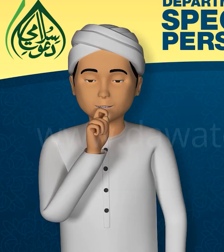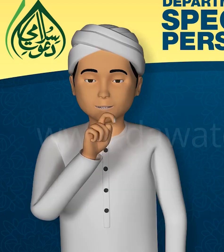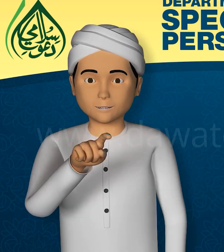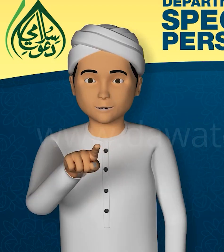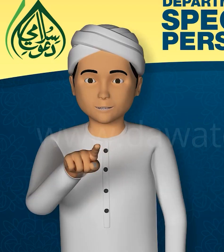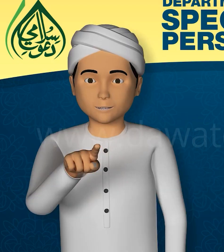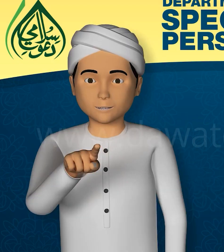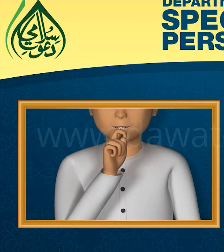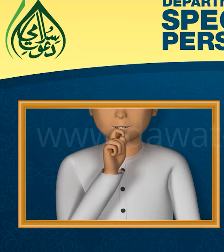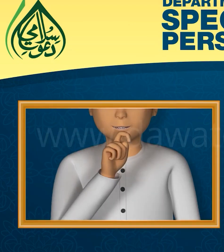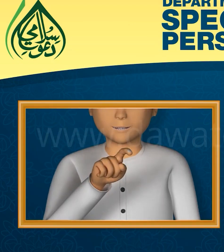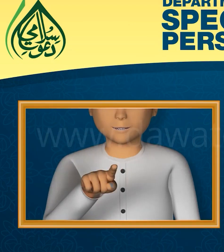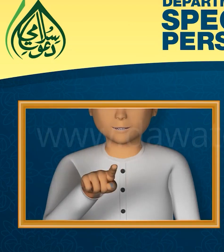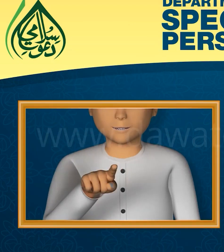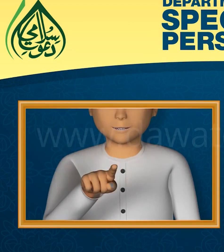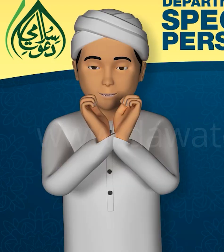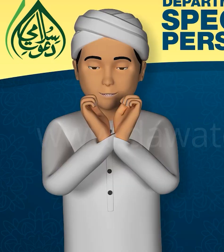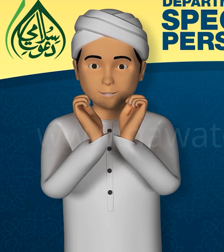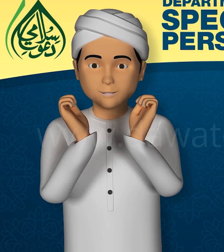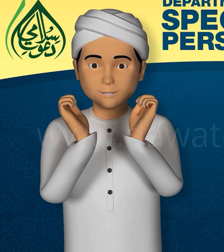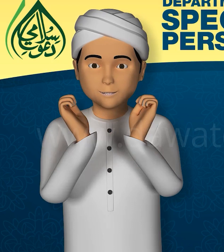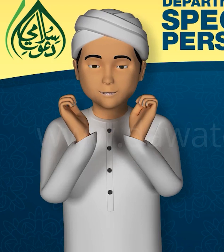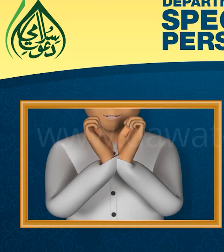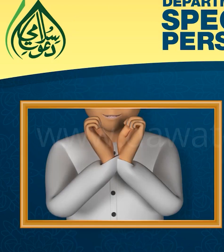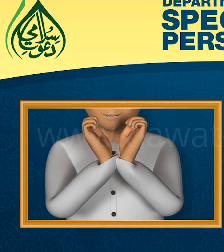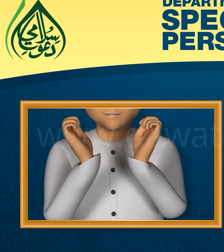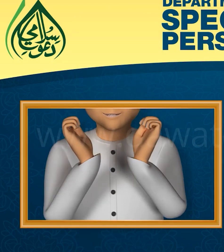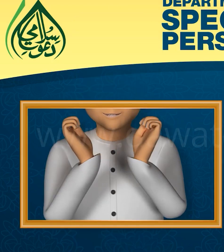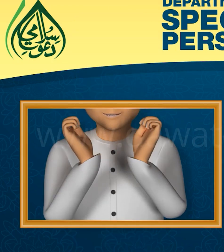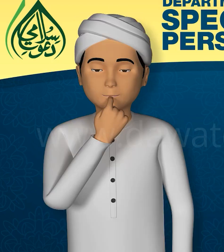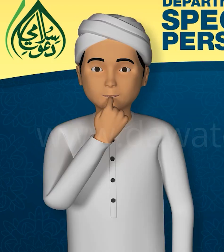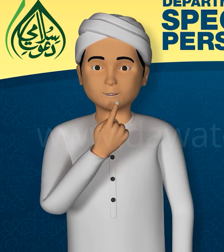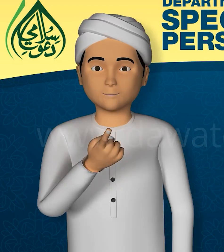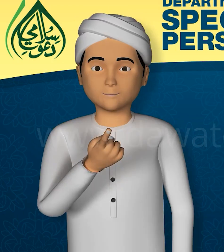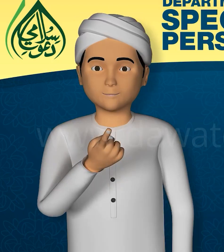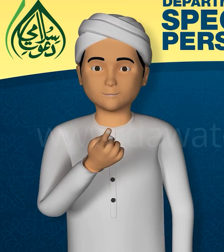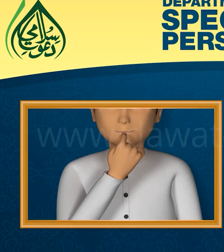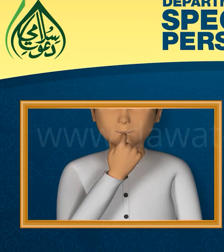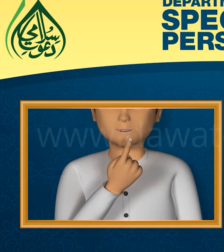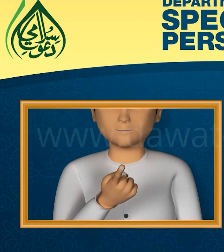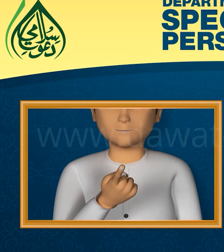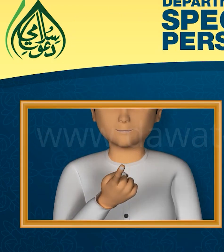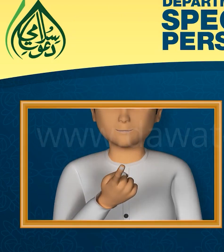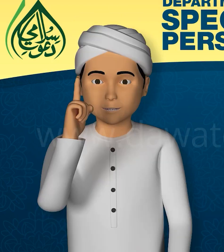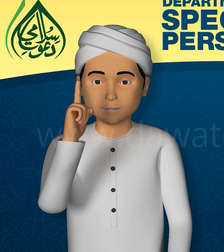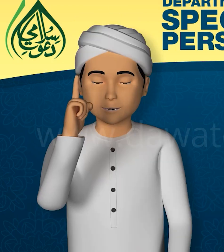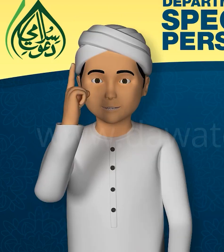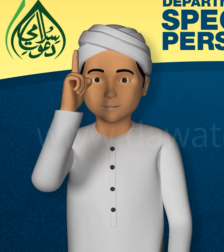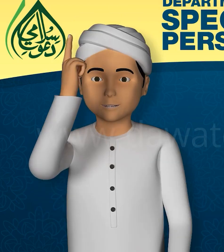हुकुम हुकुम आजाद बोलो बोलो